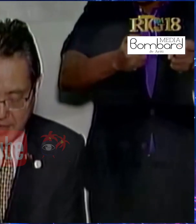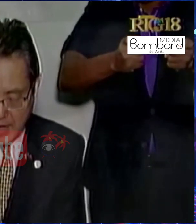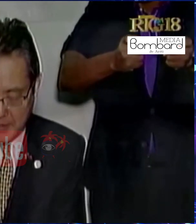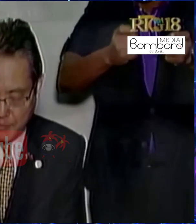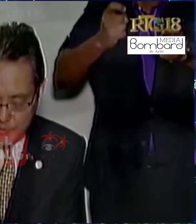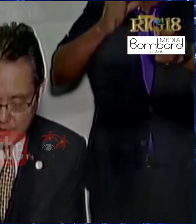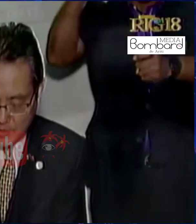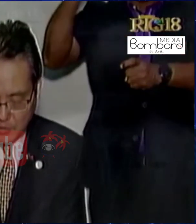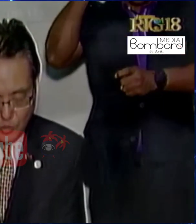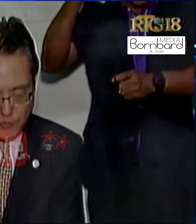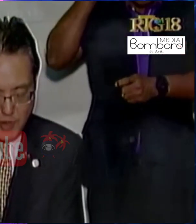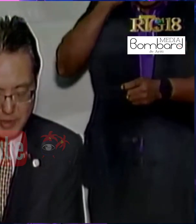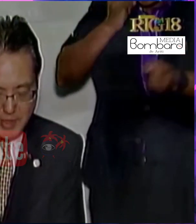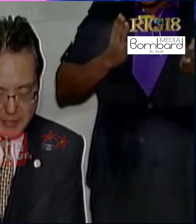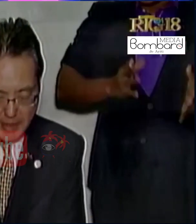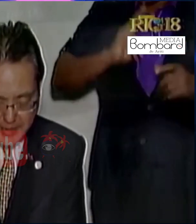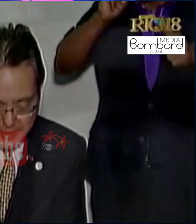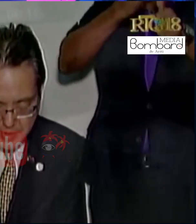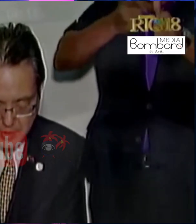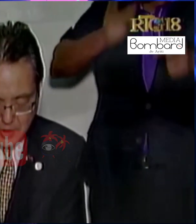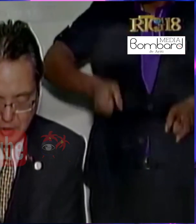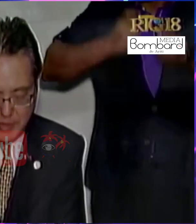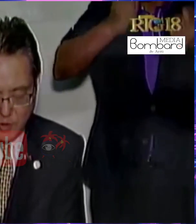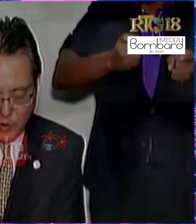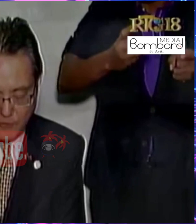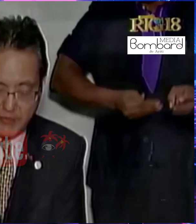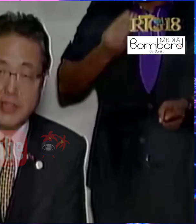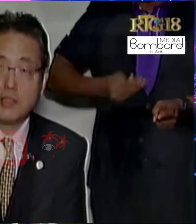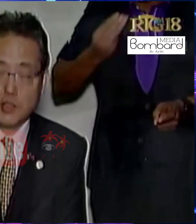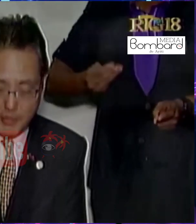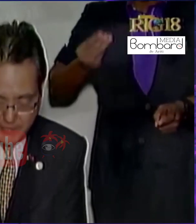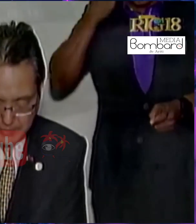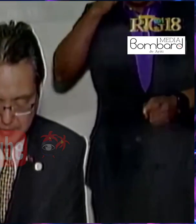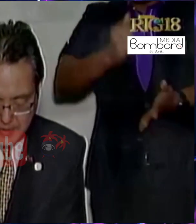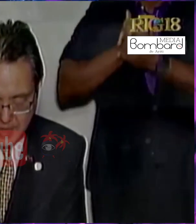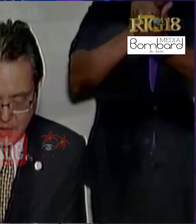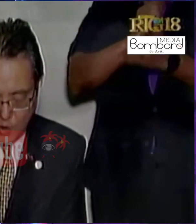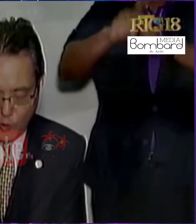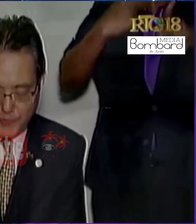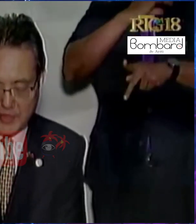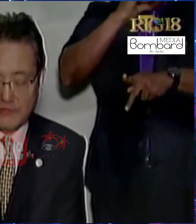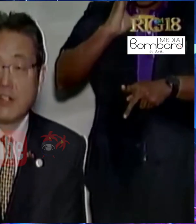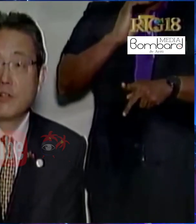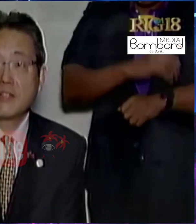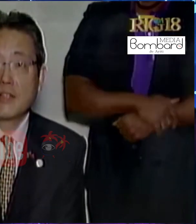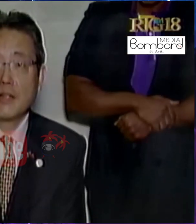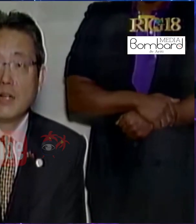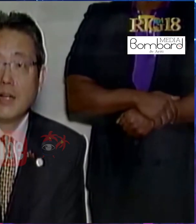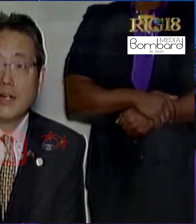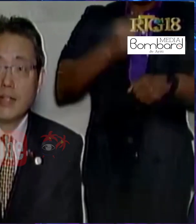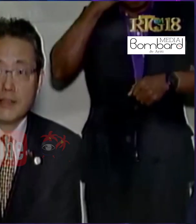haïtien un premier temps sous forme de matériel remis en février 2020, en vue de